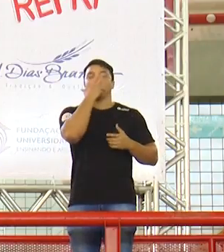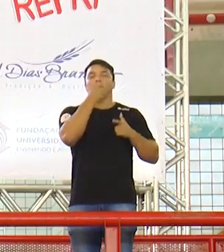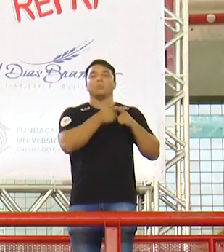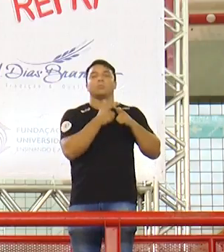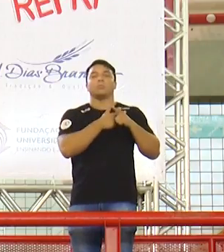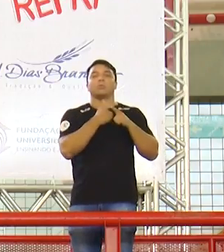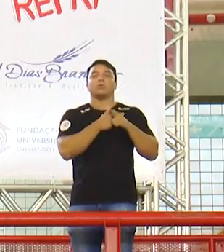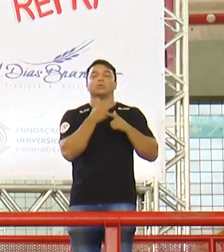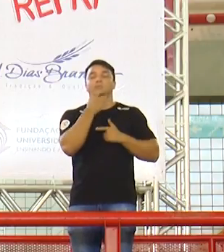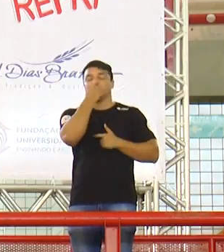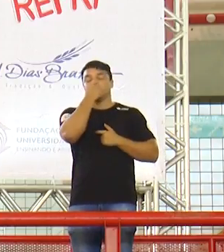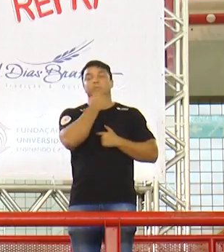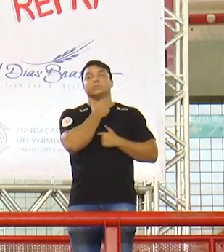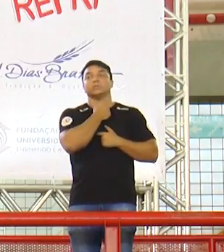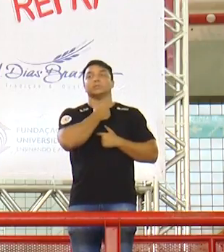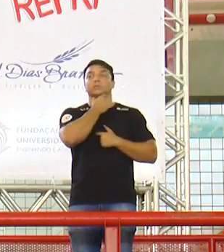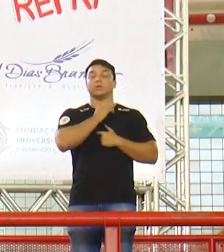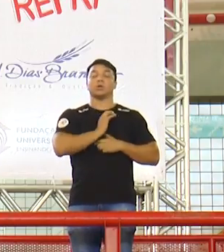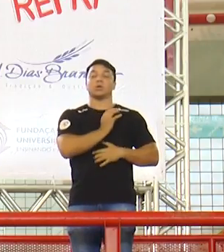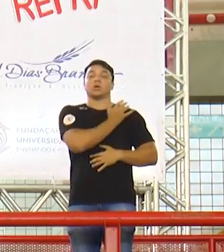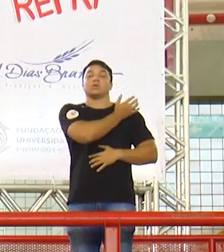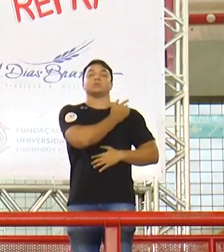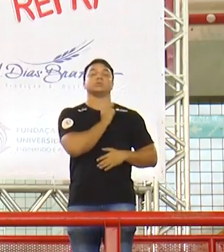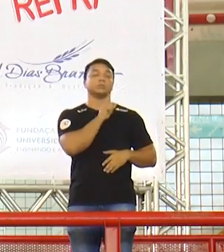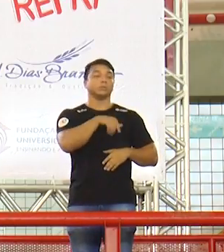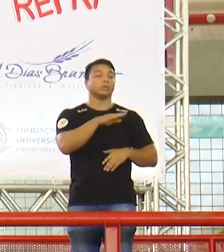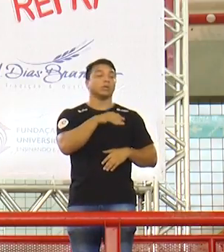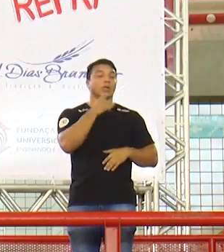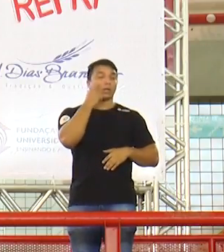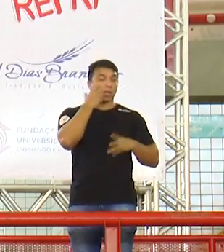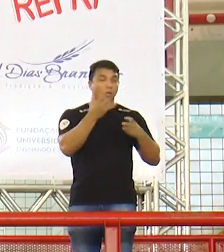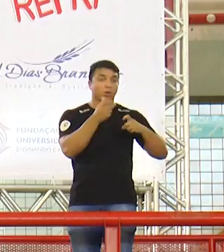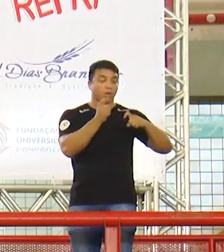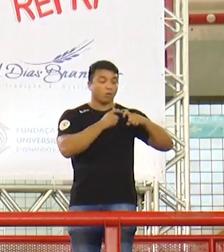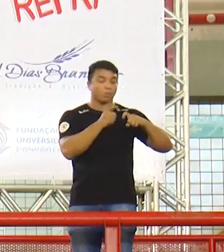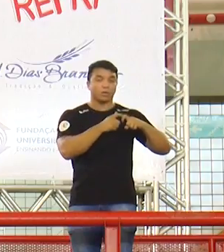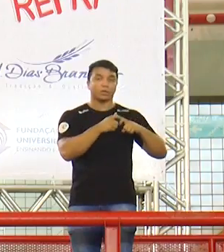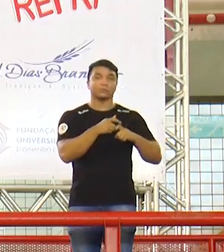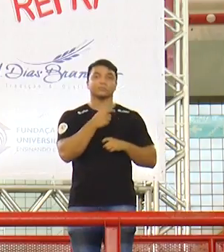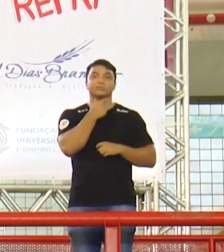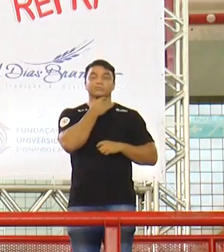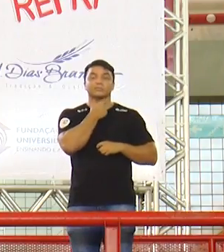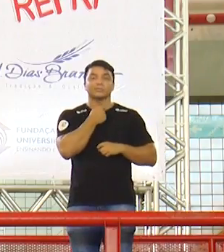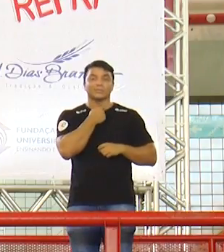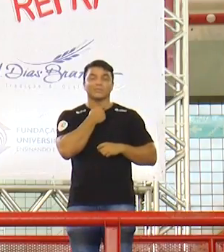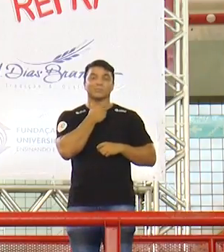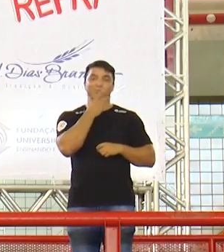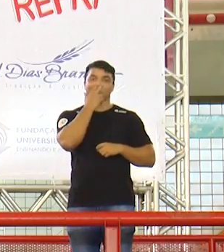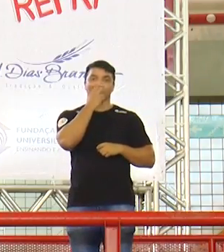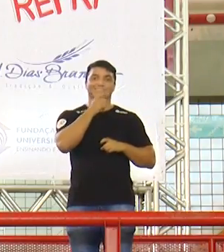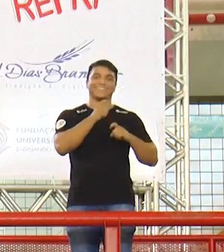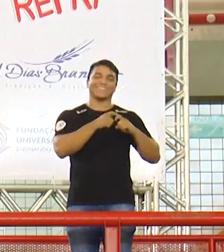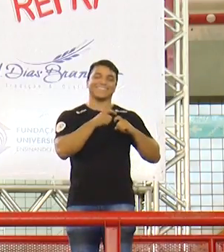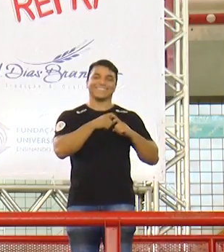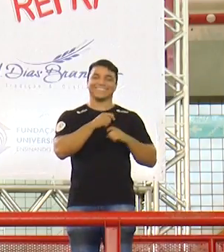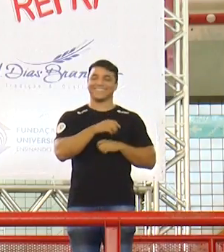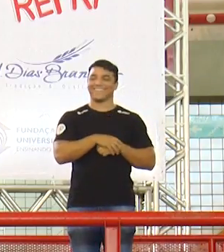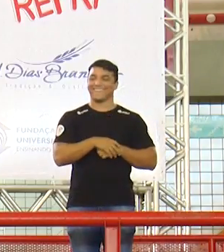avançado de putrefação. Aí vai lá. Eu queria marcar a